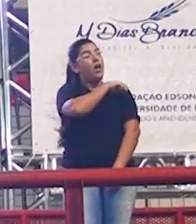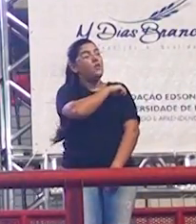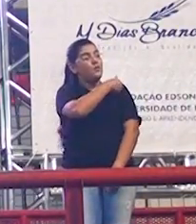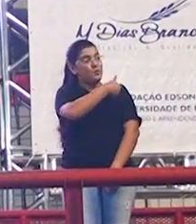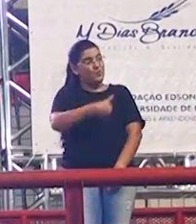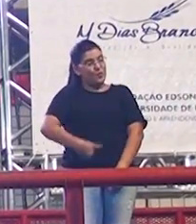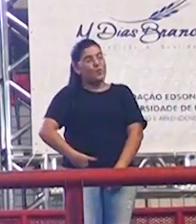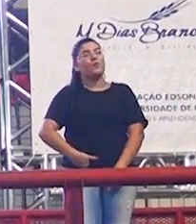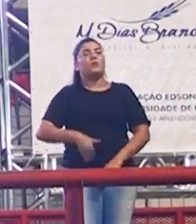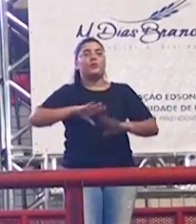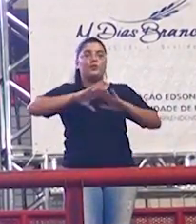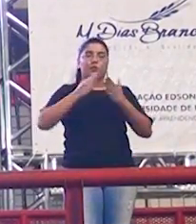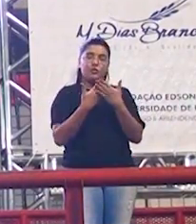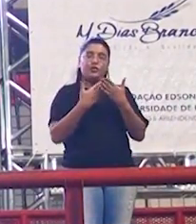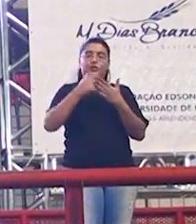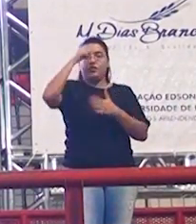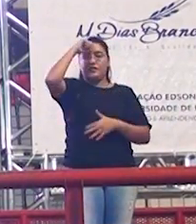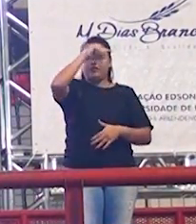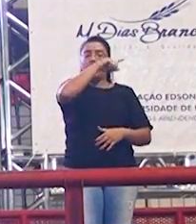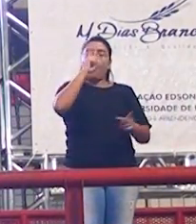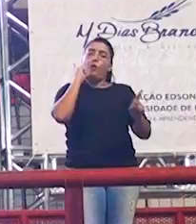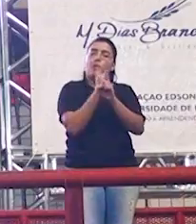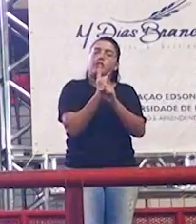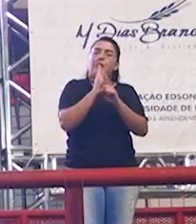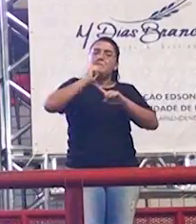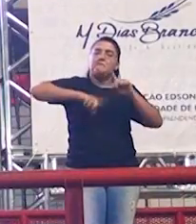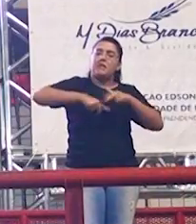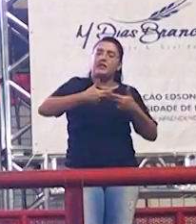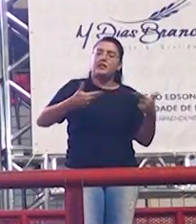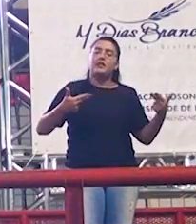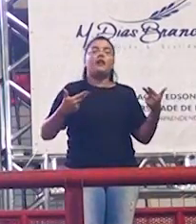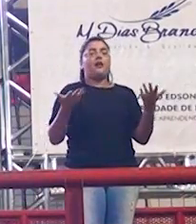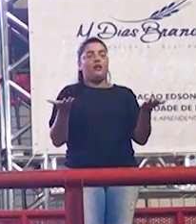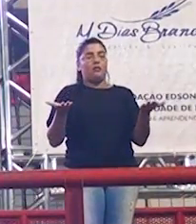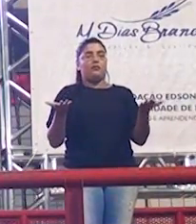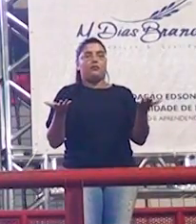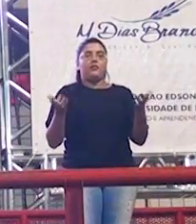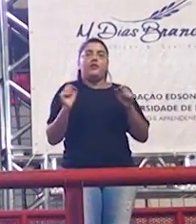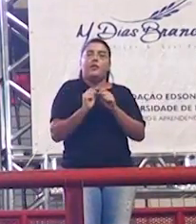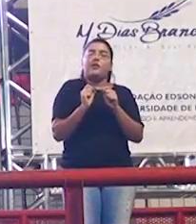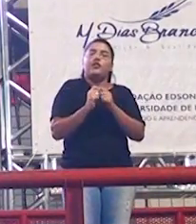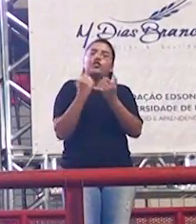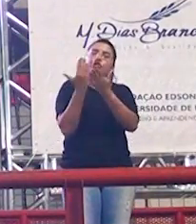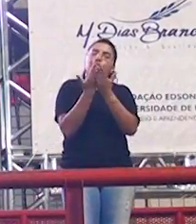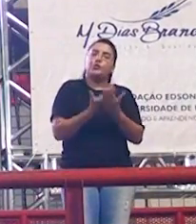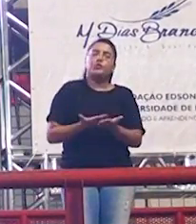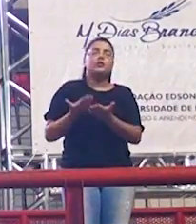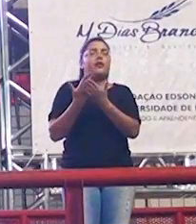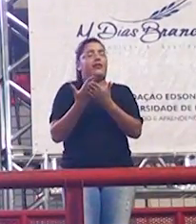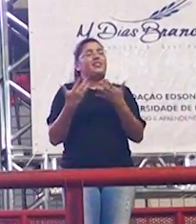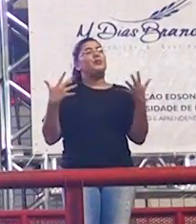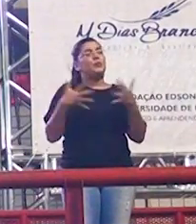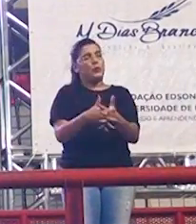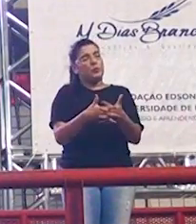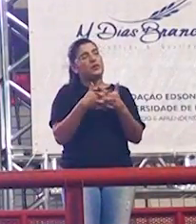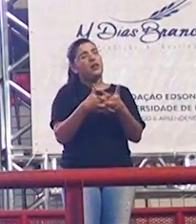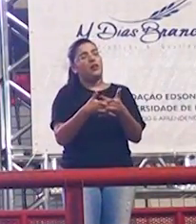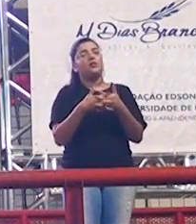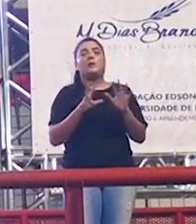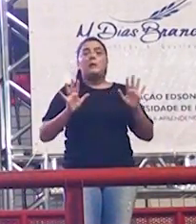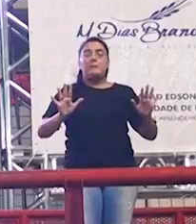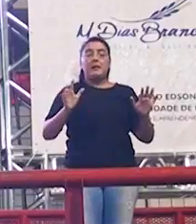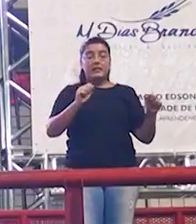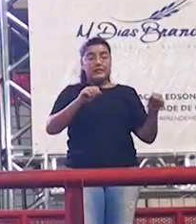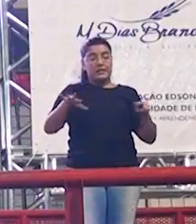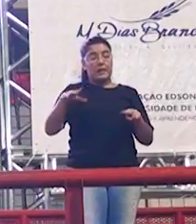dificuldade que é a gente encontrar materiais, certo? Para fazer o estudo. É complicado, né?